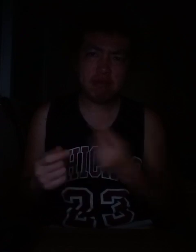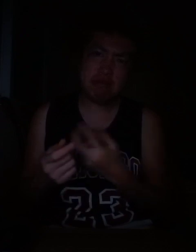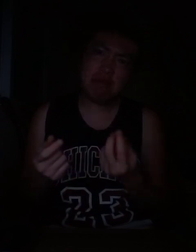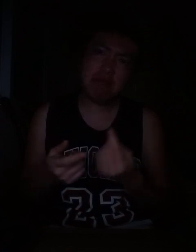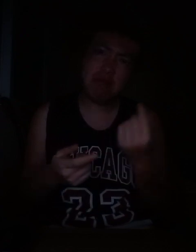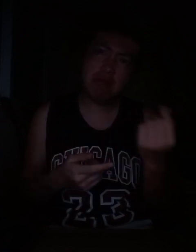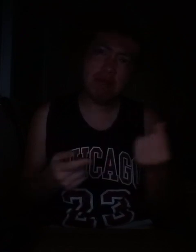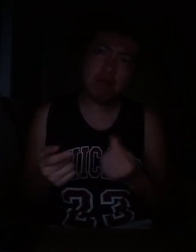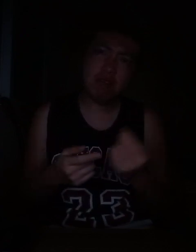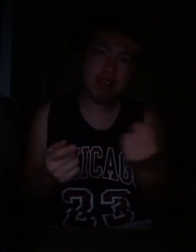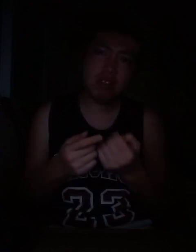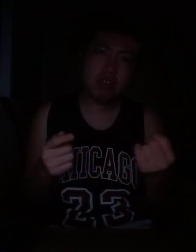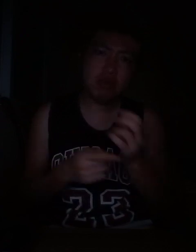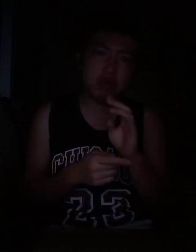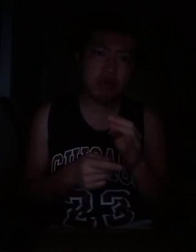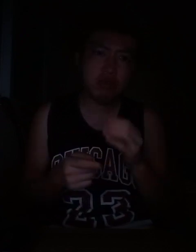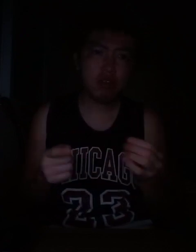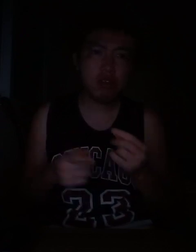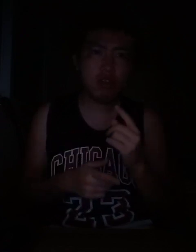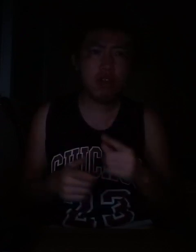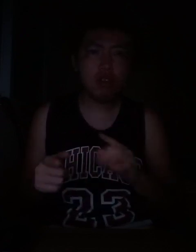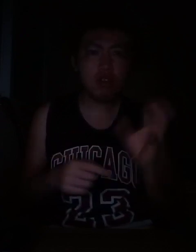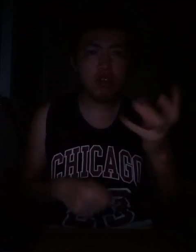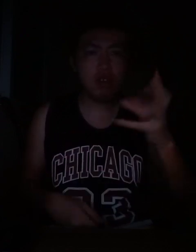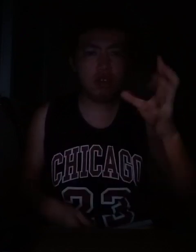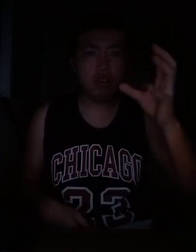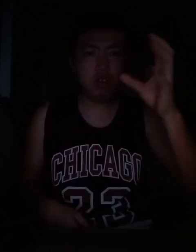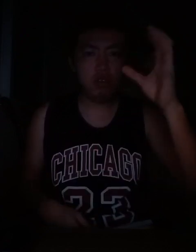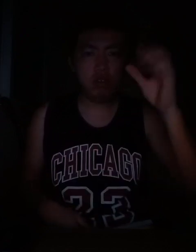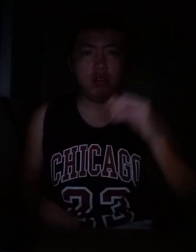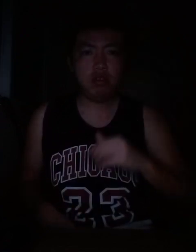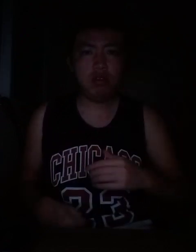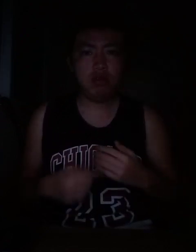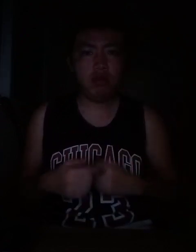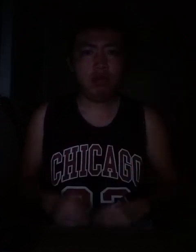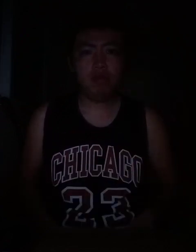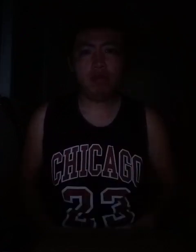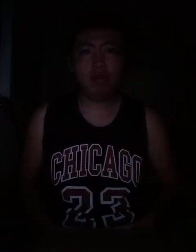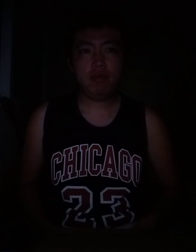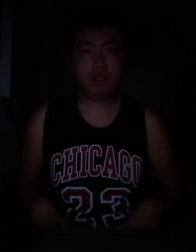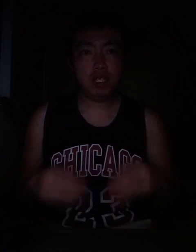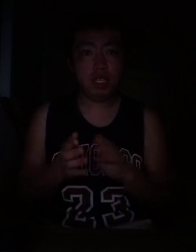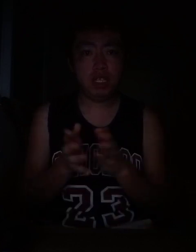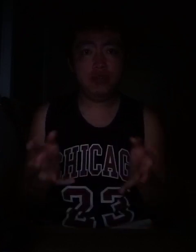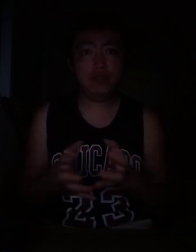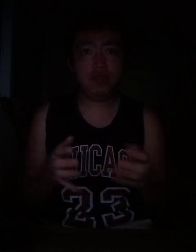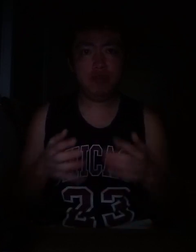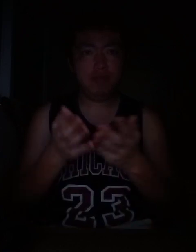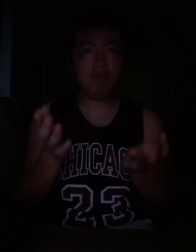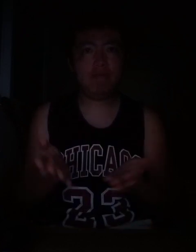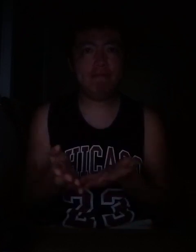하니까 지금 덜 된 상태에서 태풍을 맞이해야 되니까. 시장 전체가 물에 잠겼던 인근